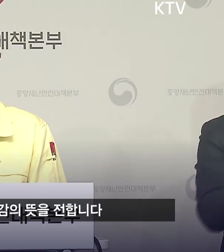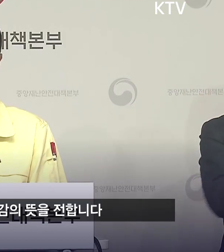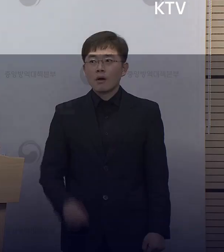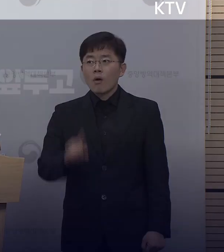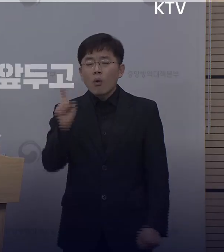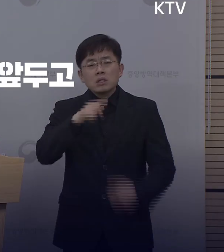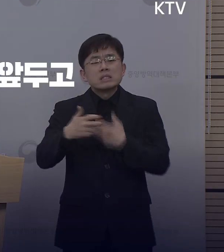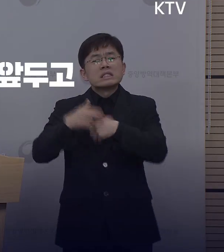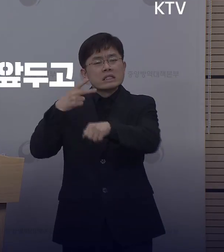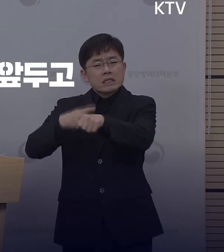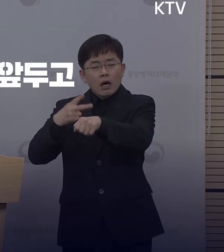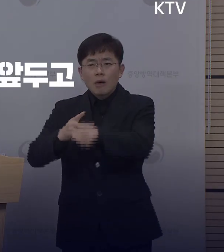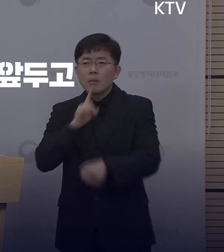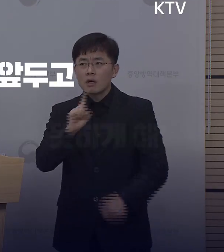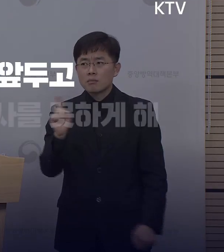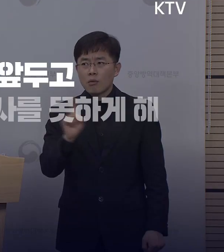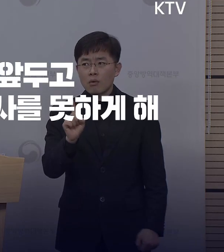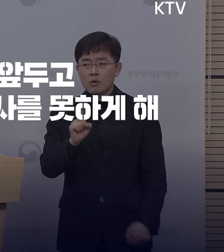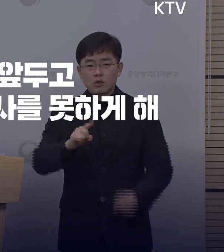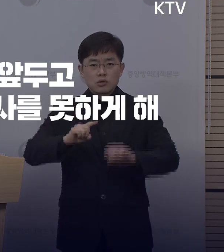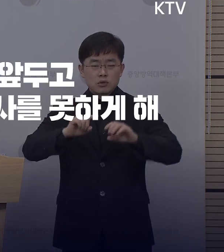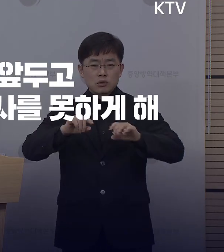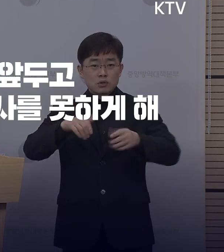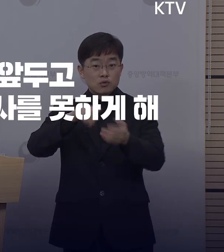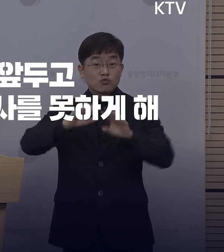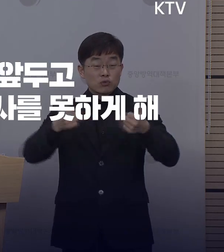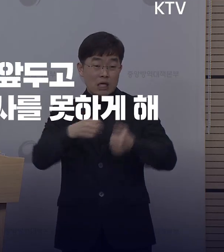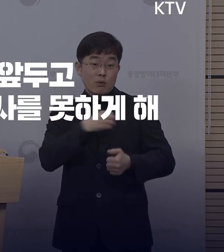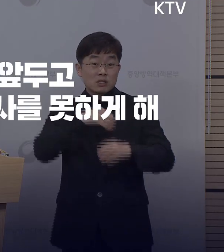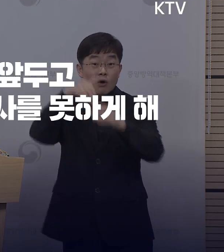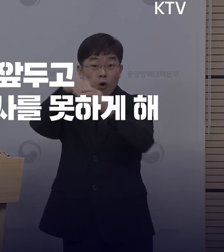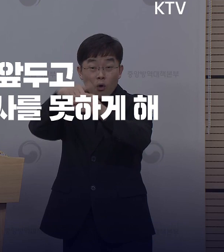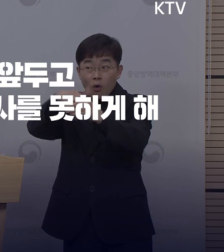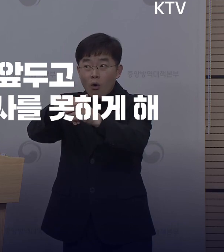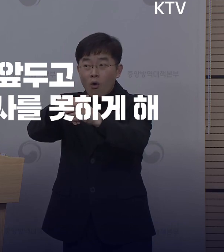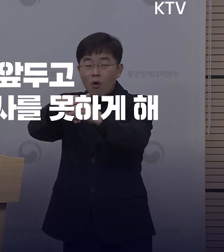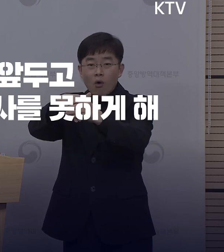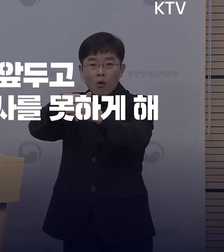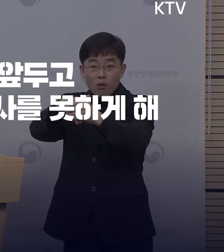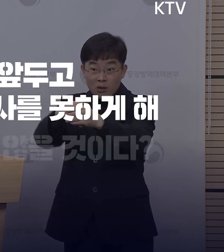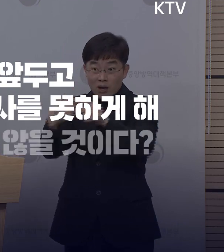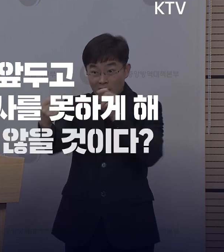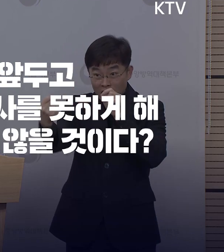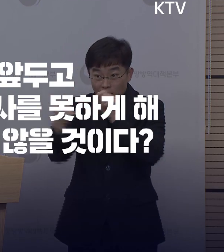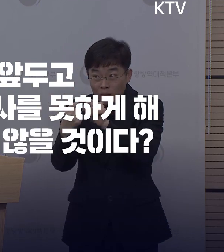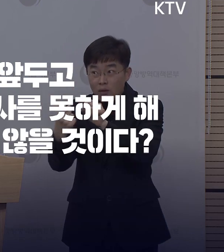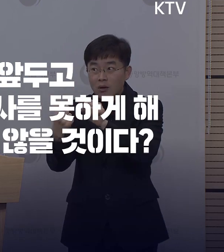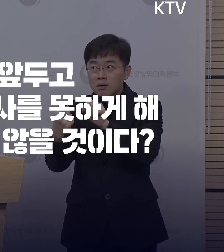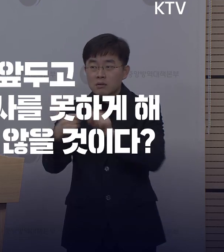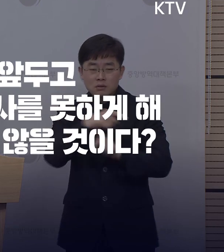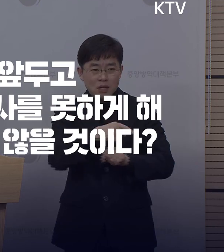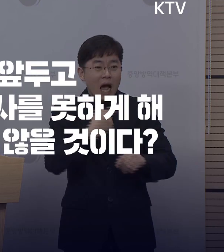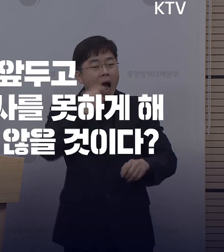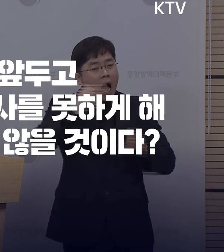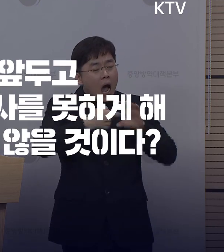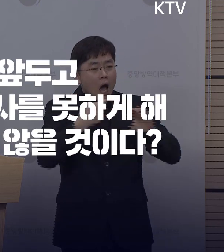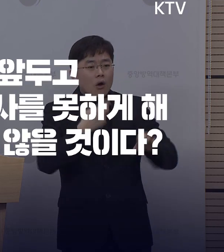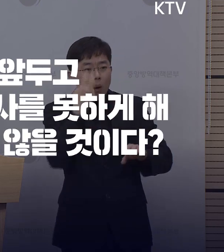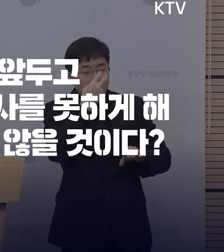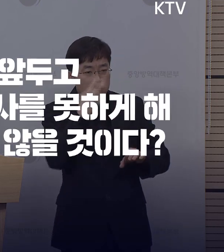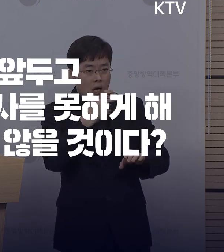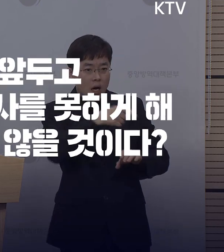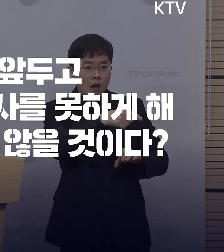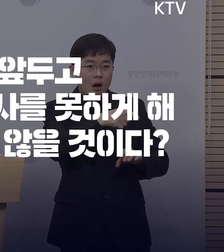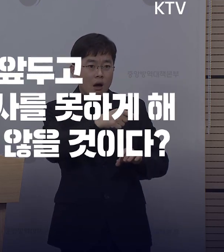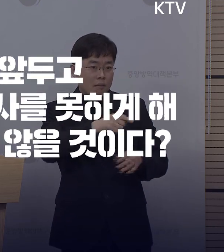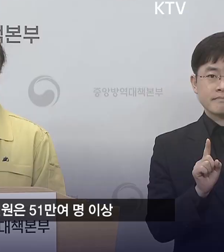전합니다. 총선을 앞두고 정부가 진단검사를 하지 못하게 해 총선 전에는 확진자가 늘지 않을